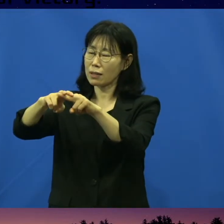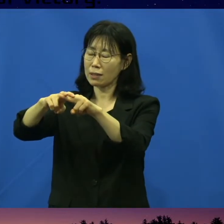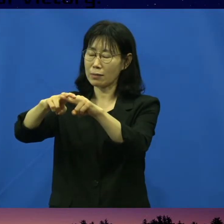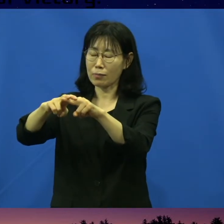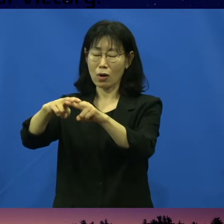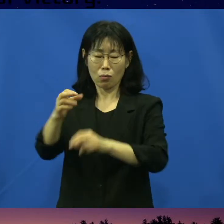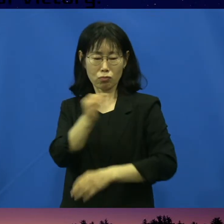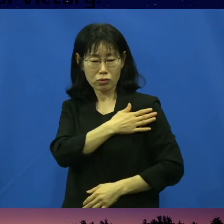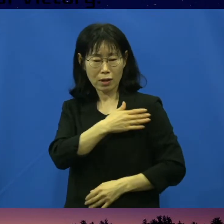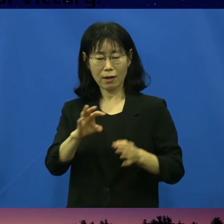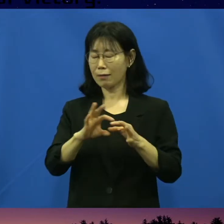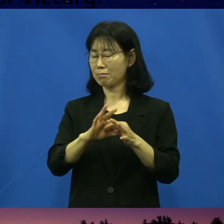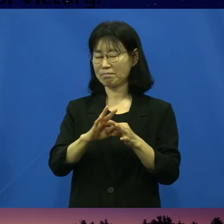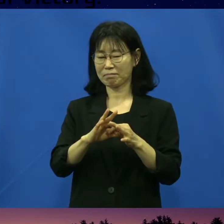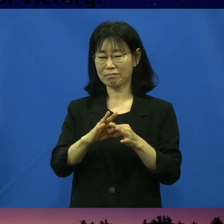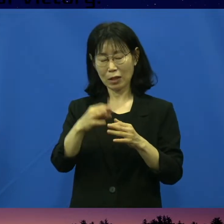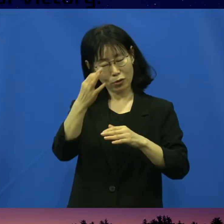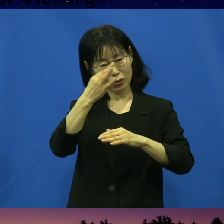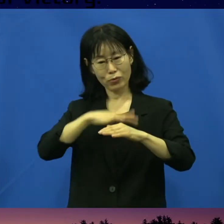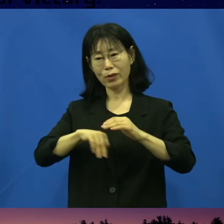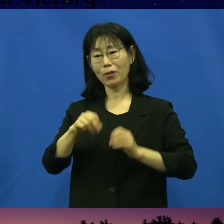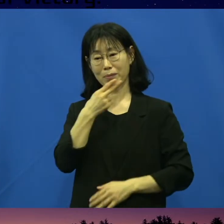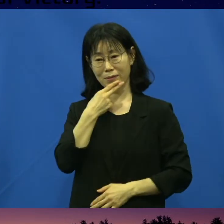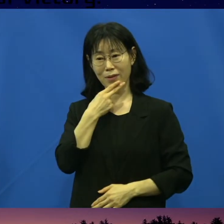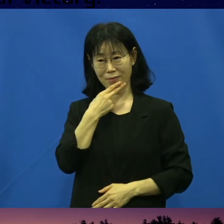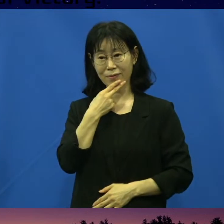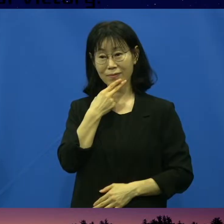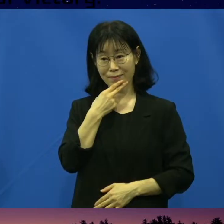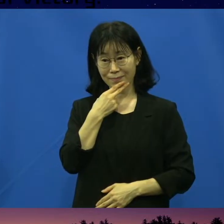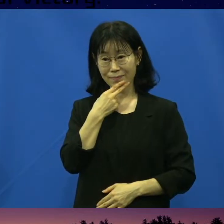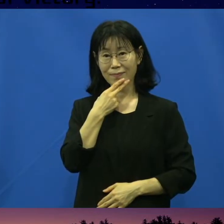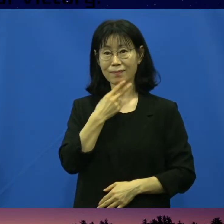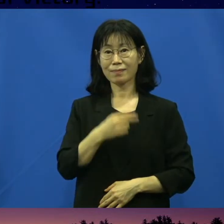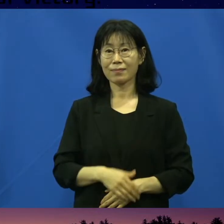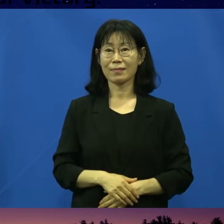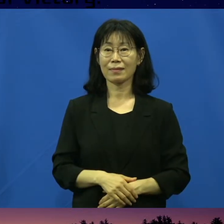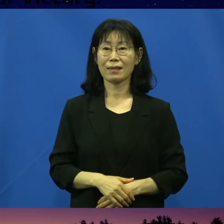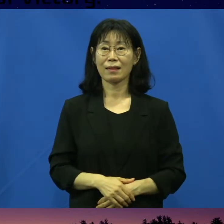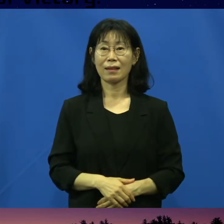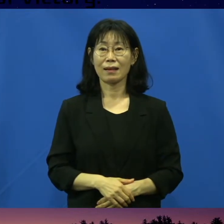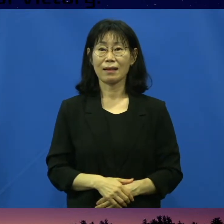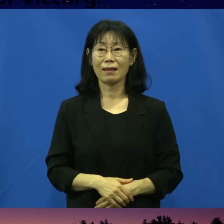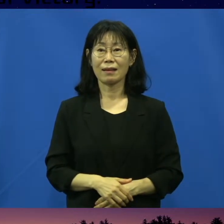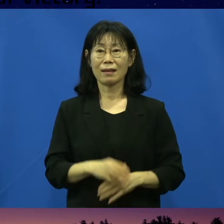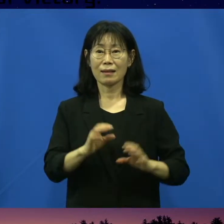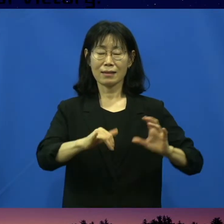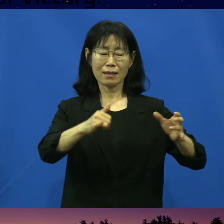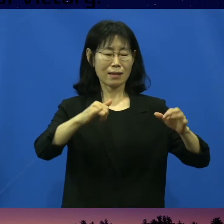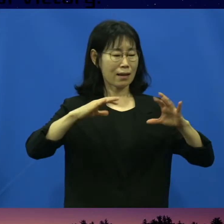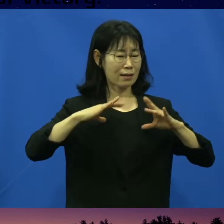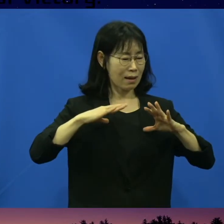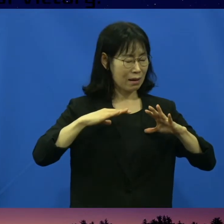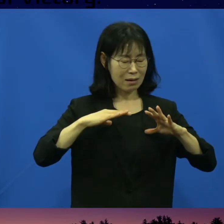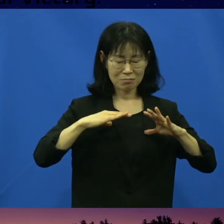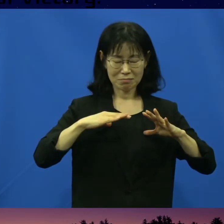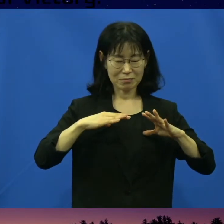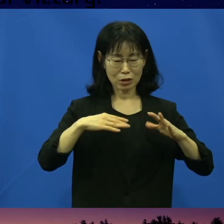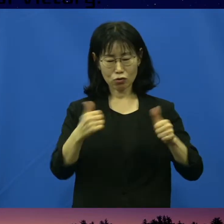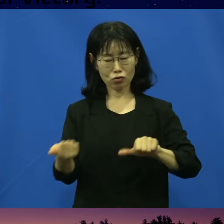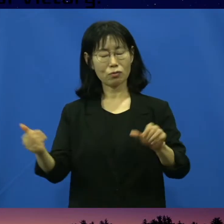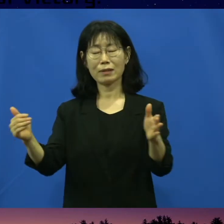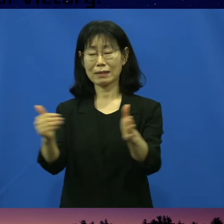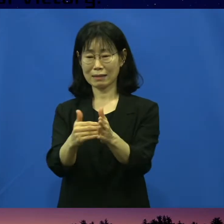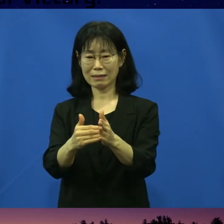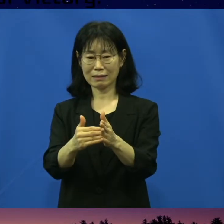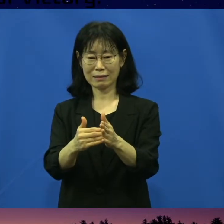죽어 있는데, 살아 있는 게 아닌데 무슨 세상의 자랑이 무슨 영광이 돼요, 여러분?